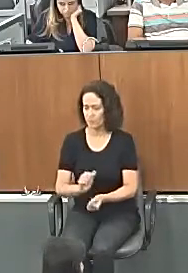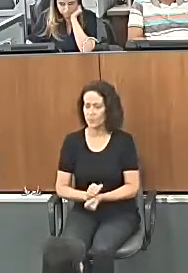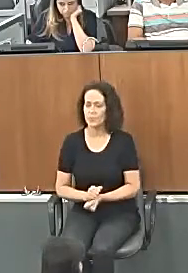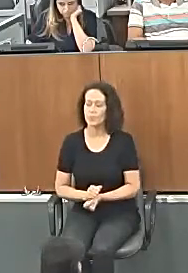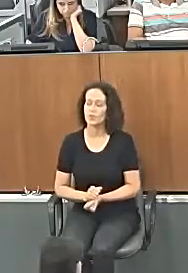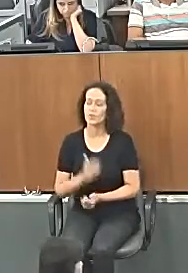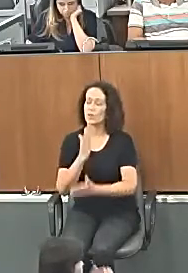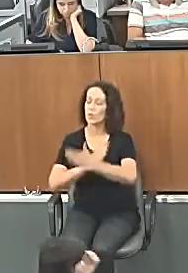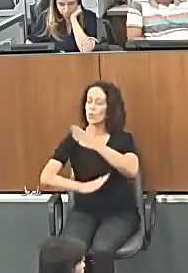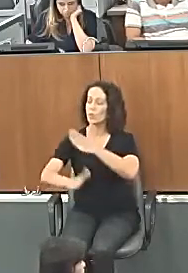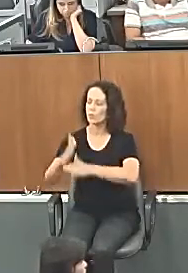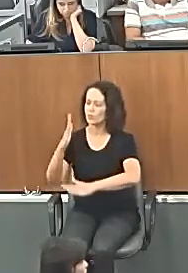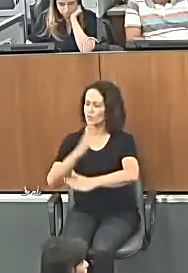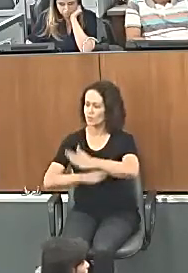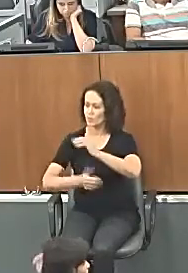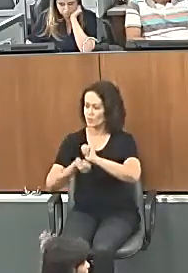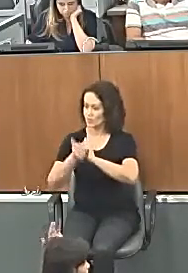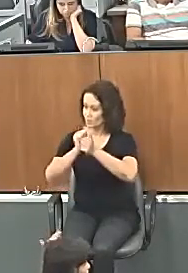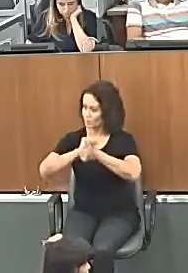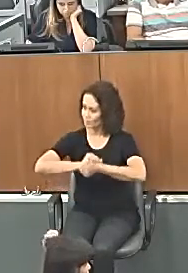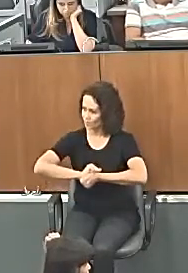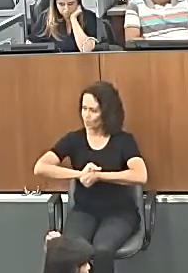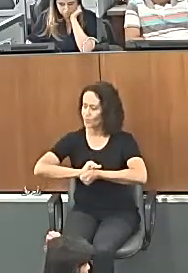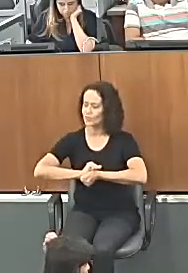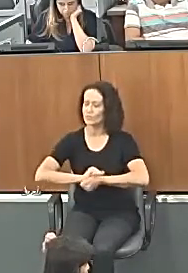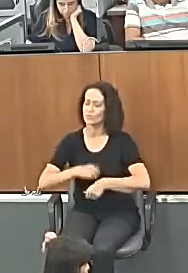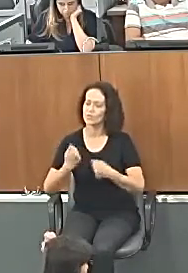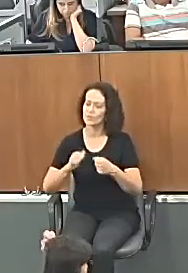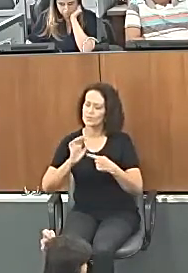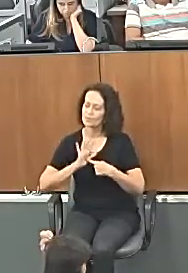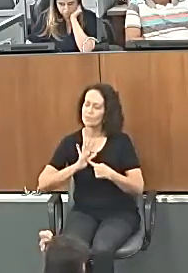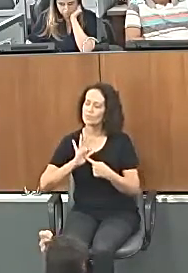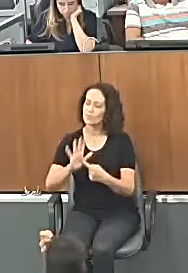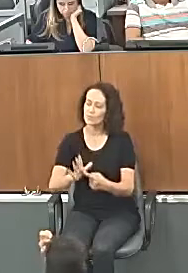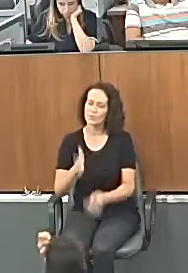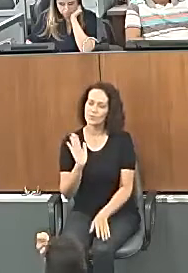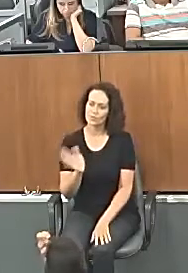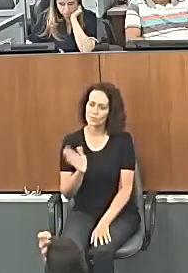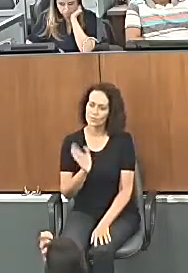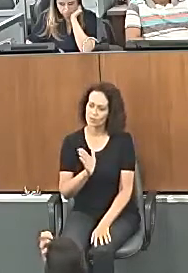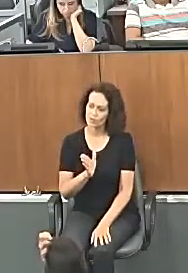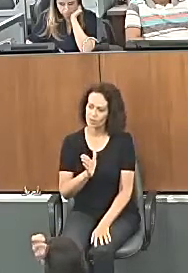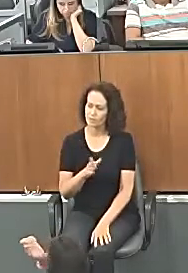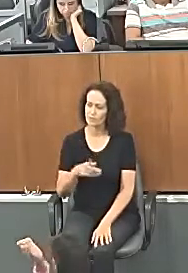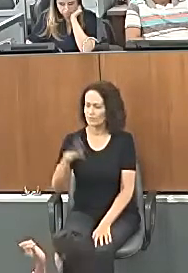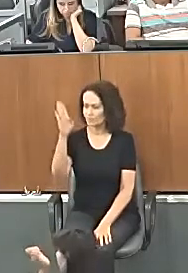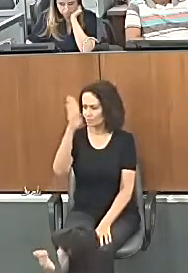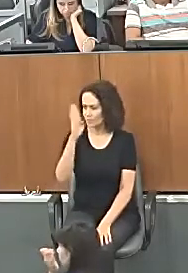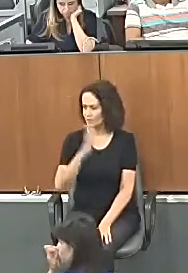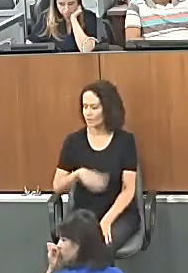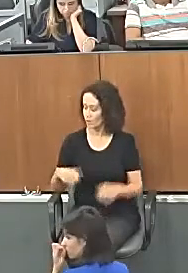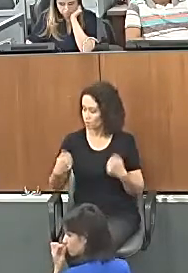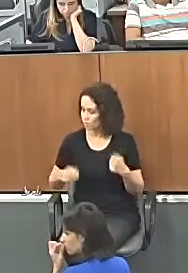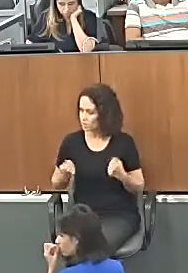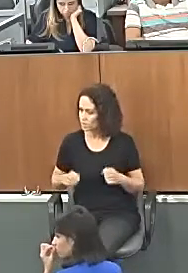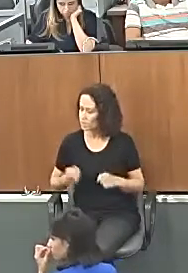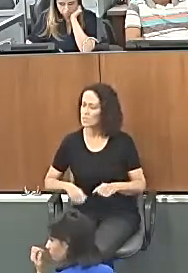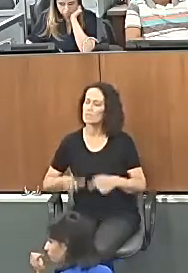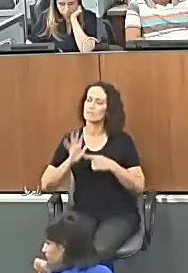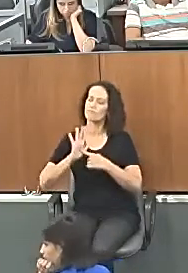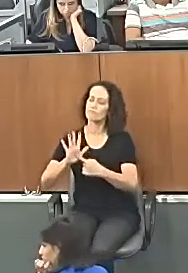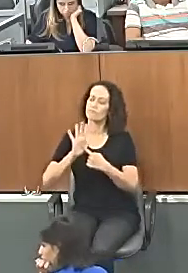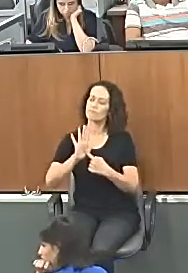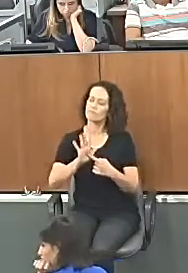é o que mais dá medalha para esse país então nós já temos um disparate evidente então faço conclamo é tanto a